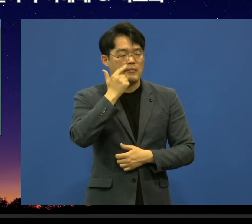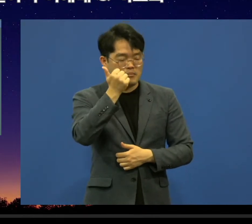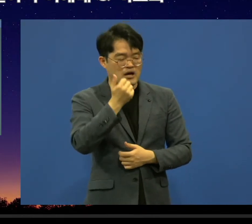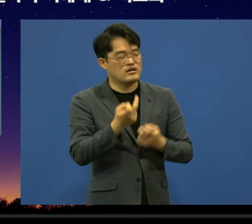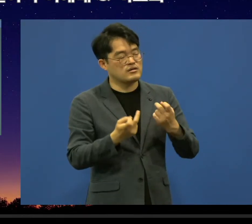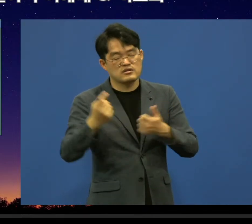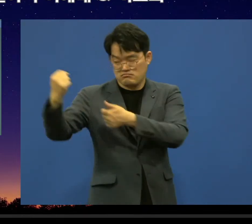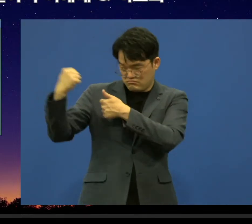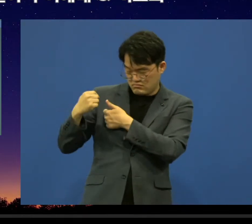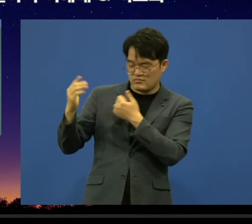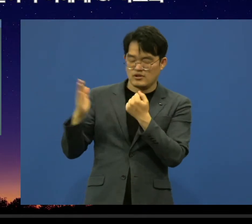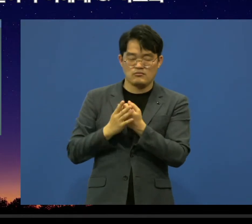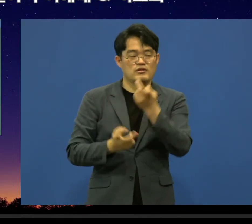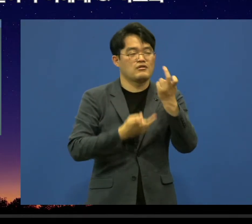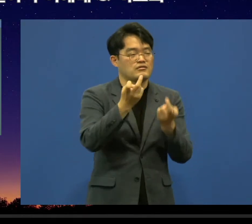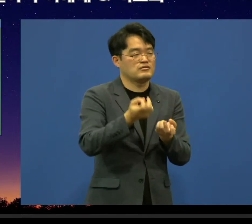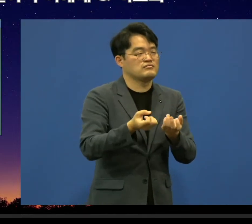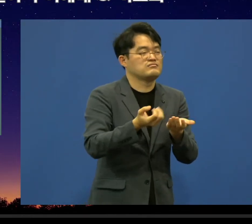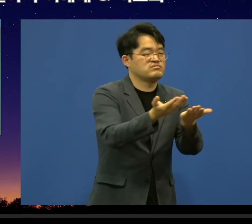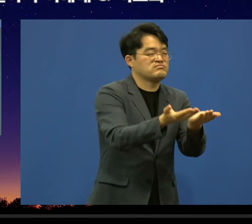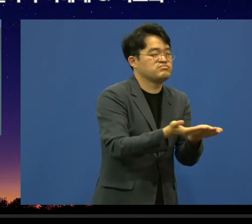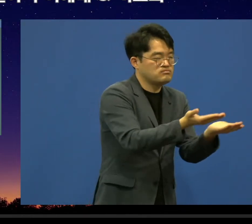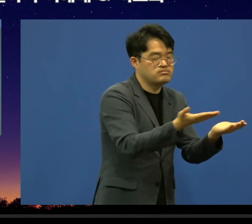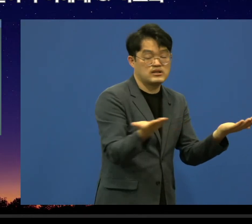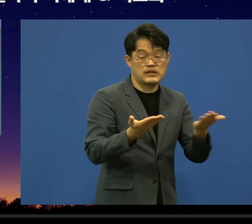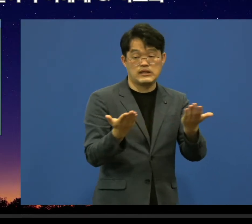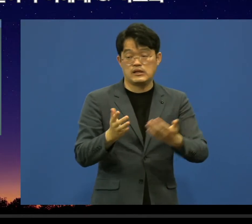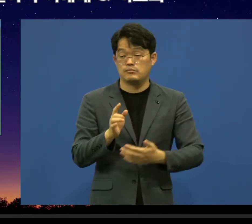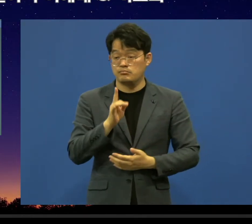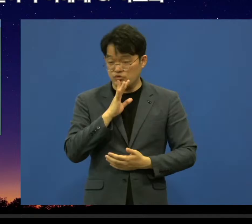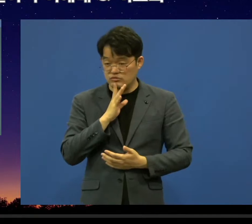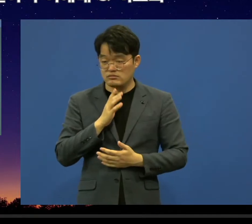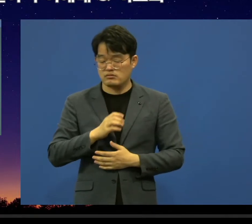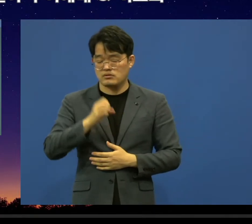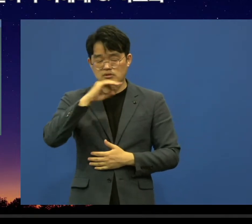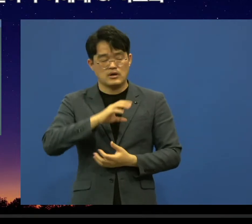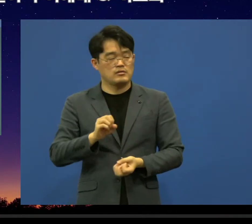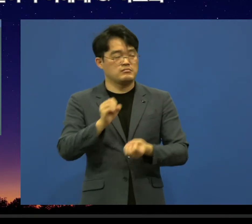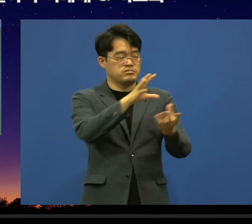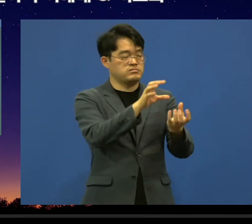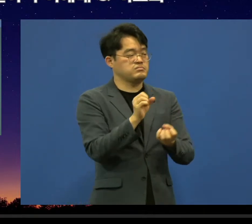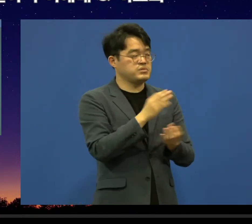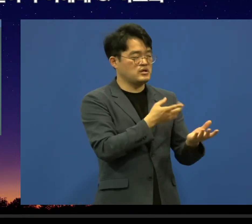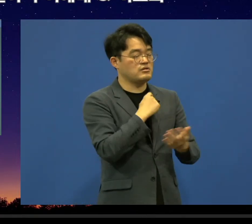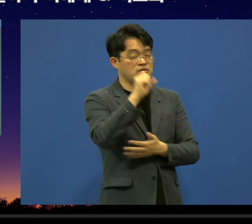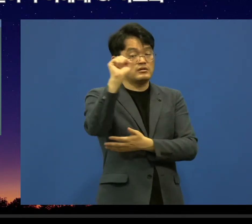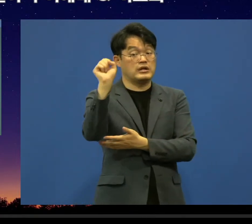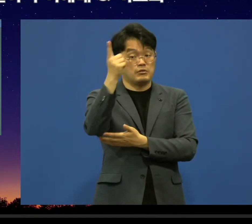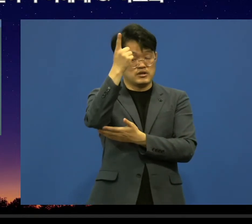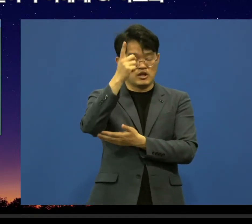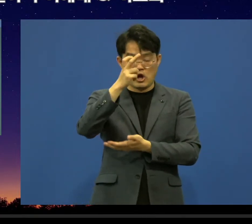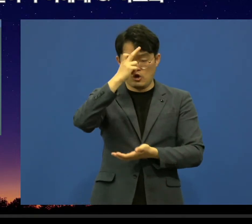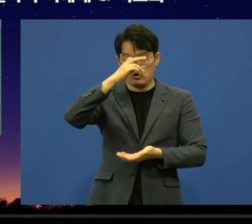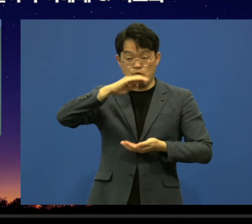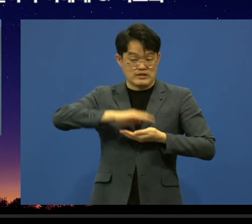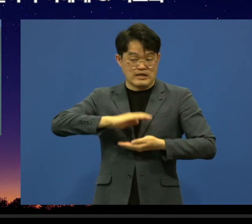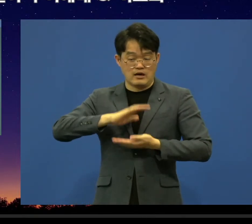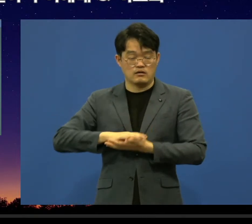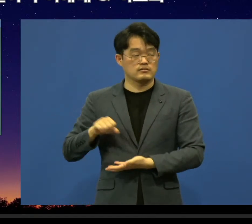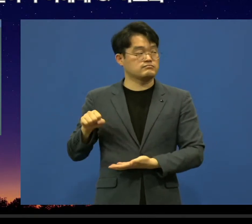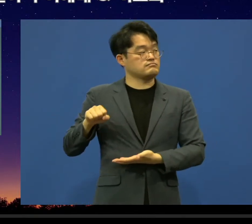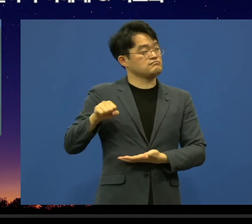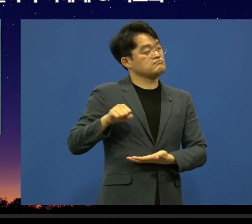본질적인 문제를 해결하지 못해요. 배달부 다윗은 전쟁터 안에서 도시락 배달이 무슨